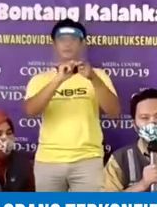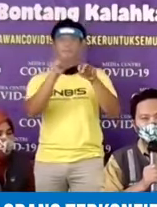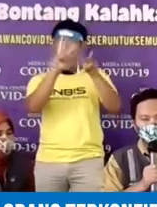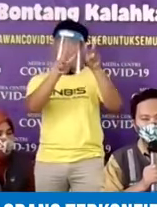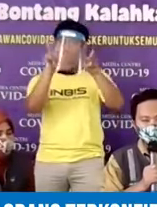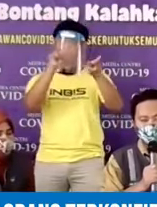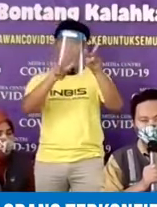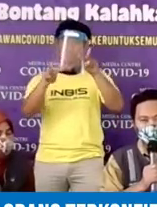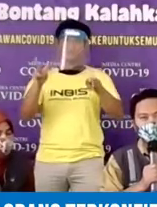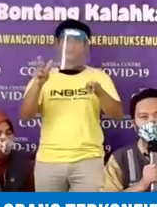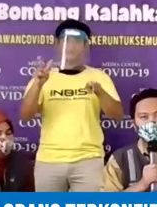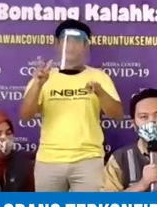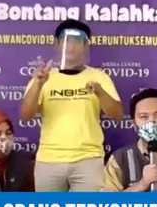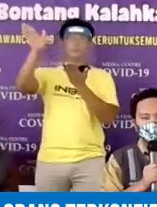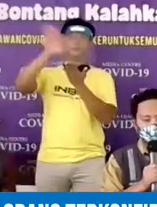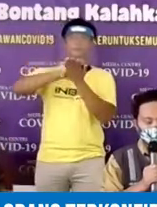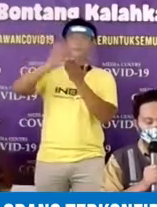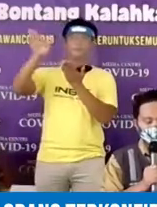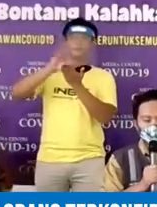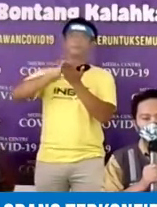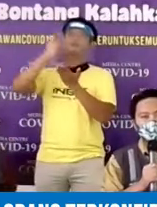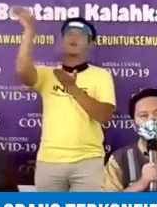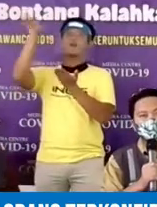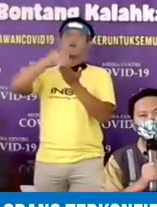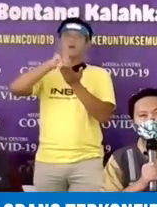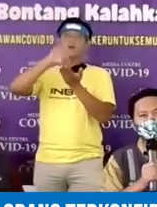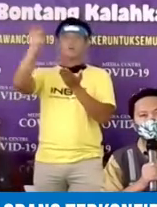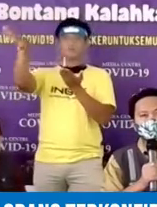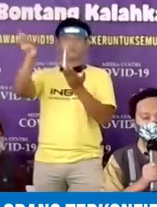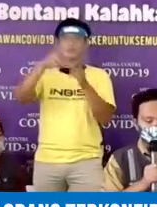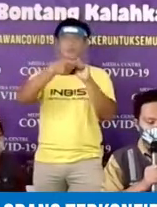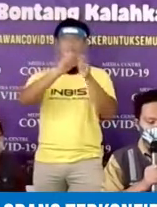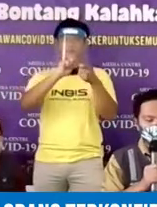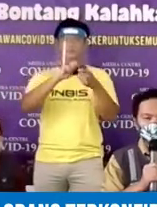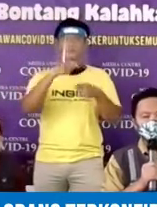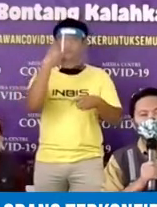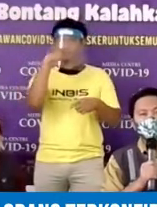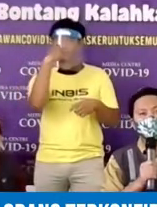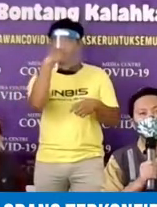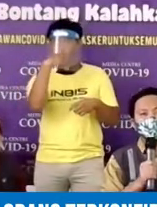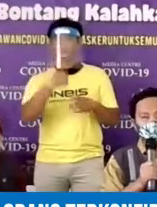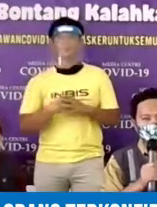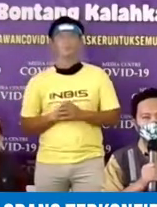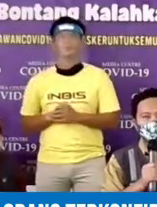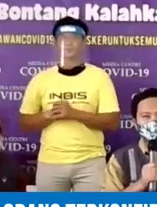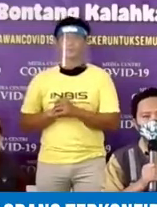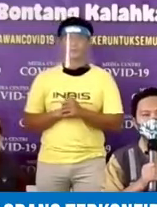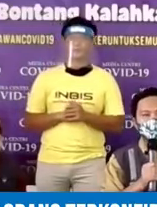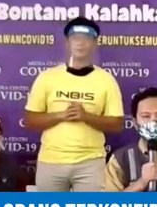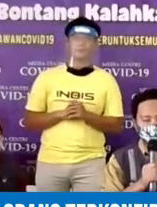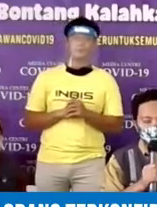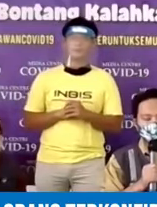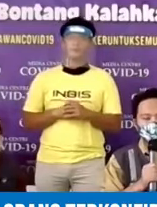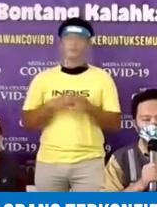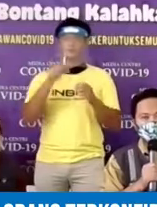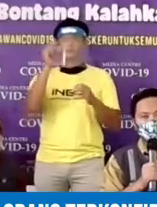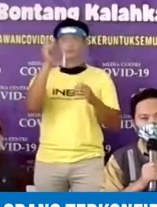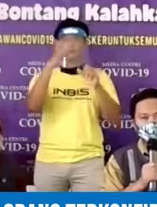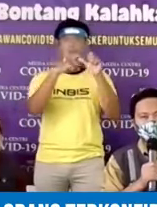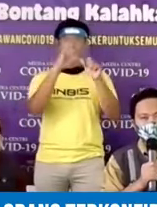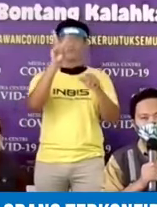sweep siap yang ada serai untuk bikin air nanti bekerjasama dengan provinsi dalam hal ini provinsi sudah menginformasikan ketersediaan